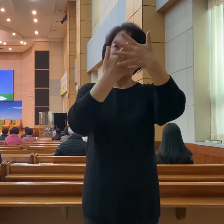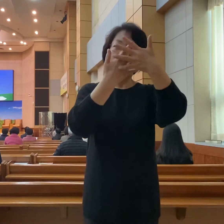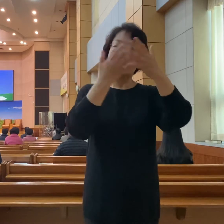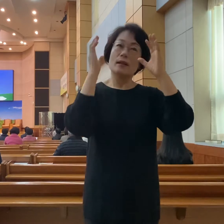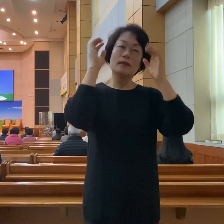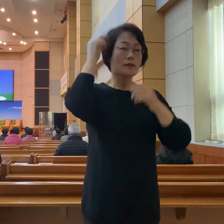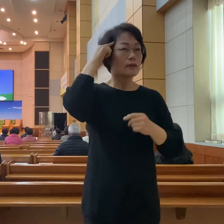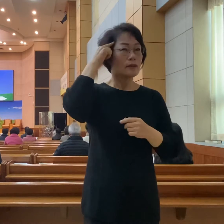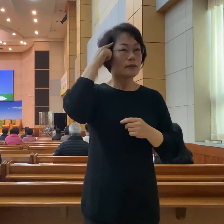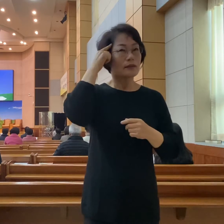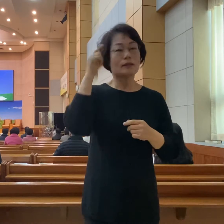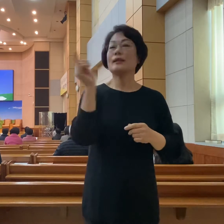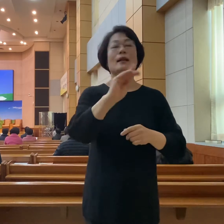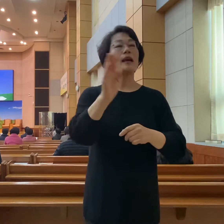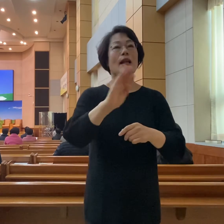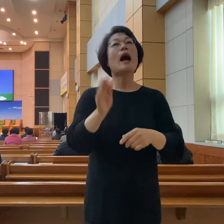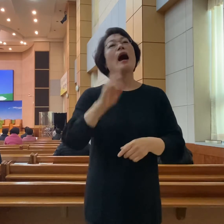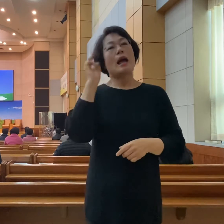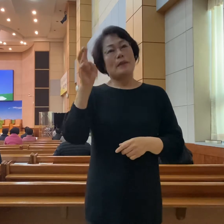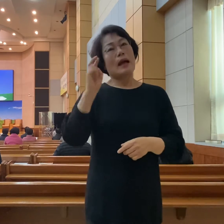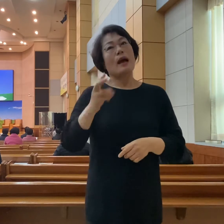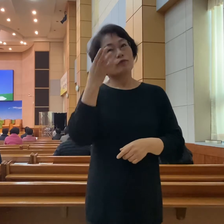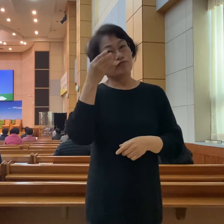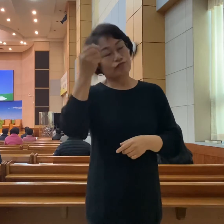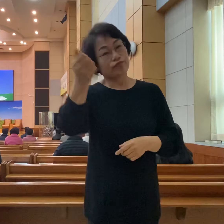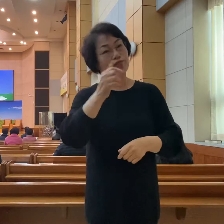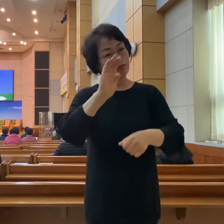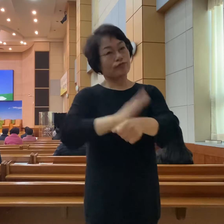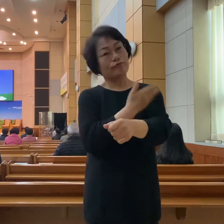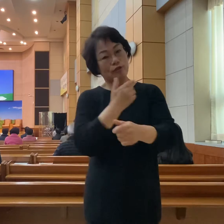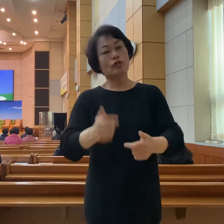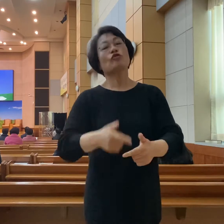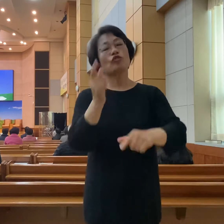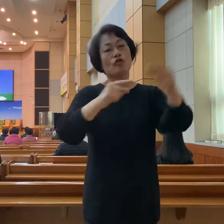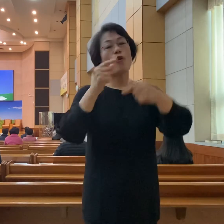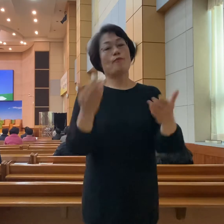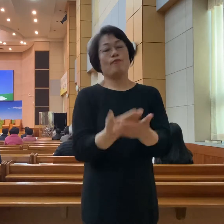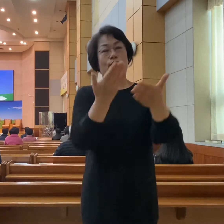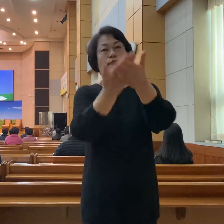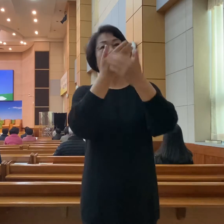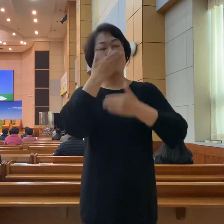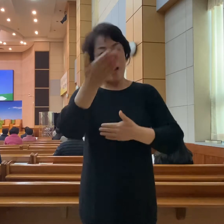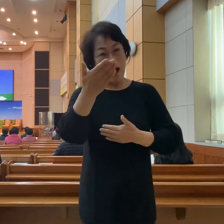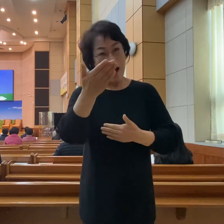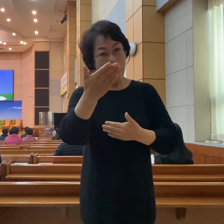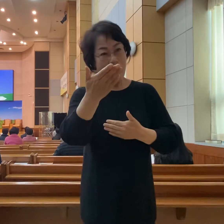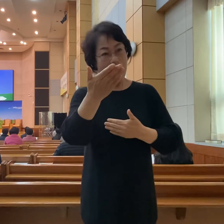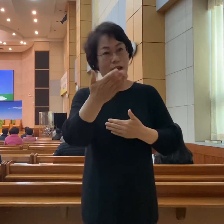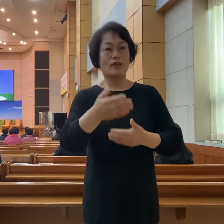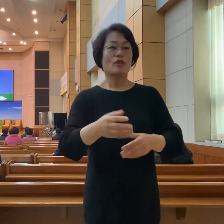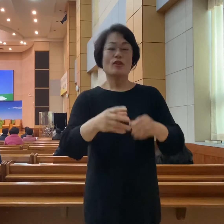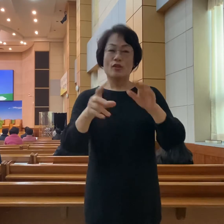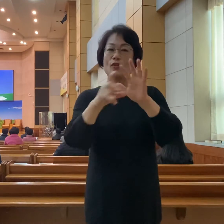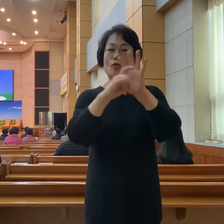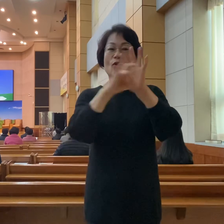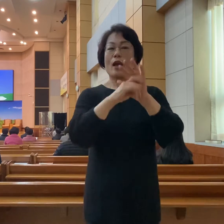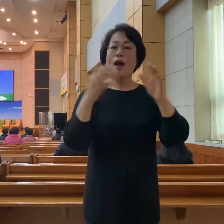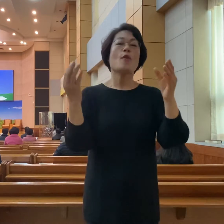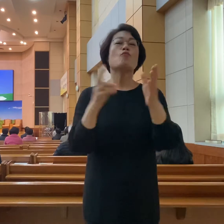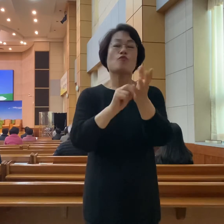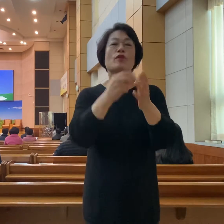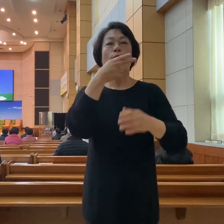해서 그냥 잘 될 거야, 또 나아질 거야, 코로나 또 이런 문제 안 될 거야 이래